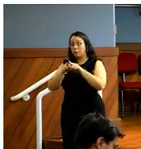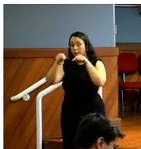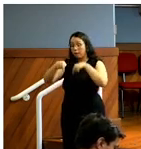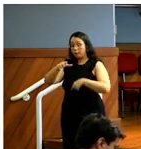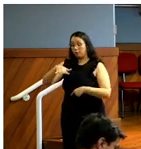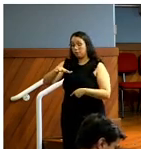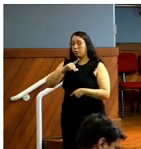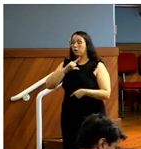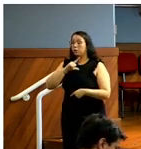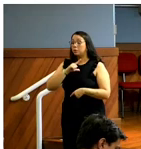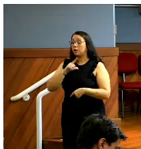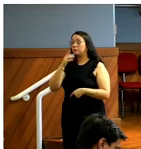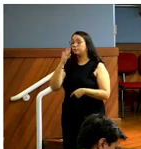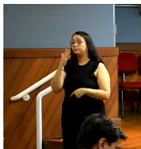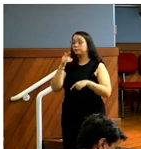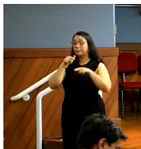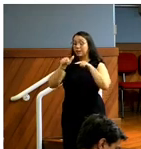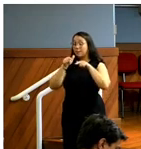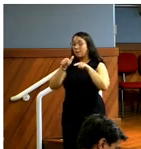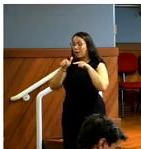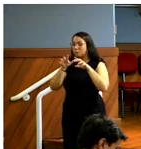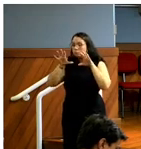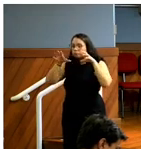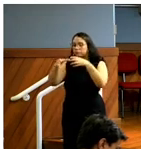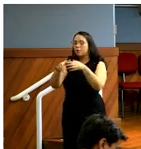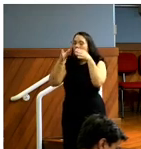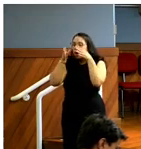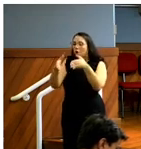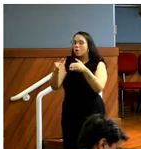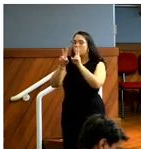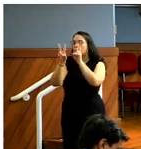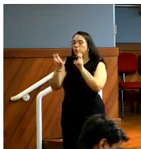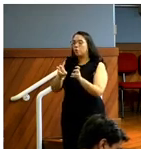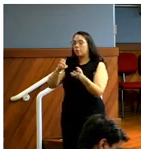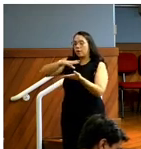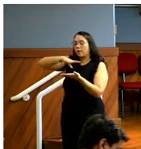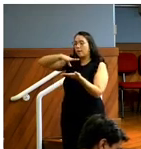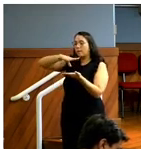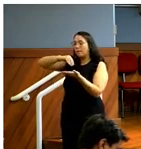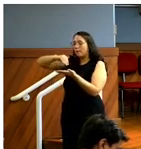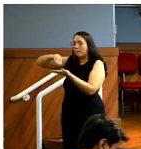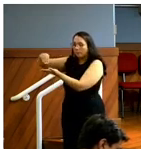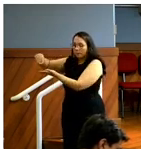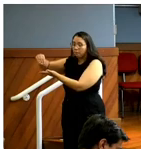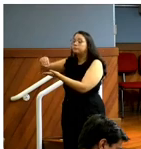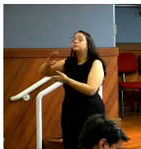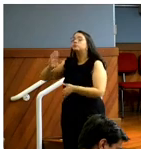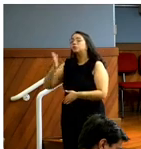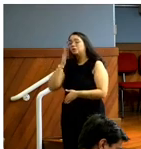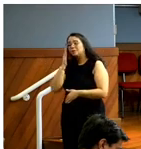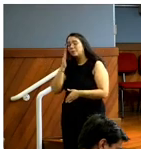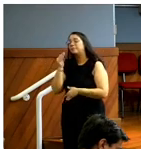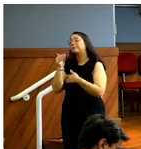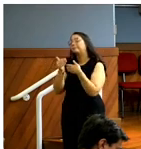ela de trabalho para atender a digitalização, que é o quê? O trabalho ali da conservação, todo mundo sabe que é um trabalho